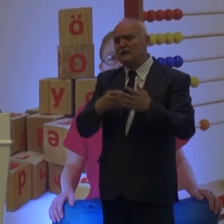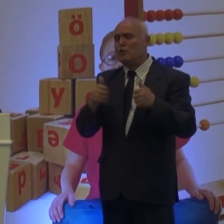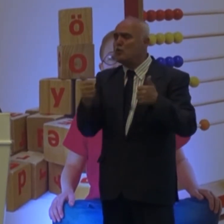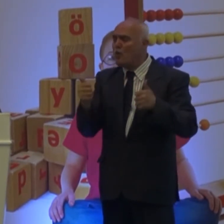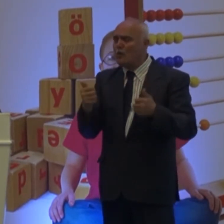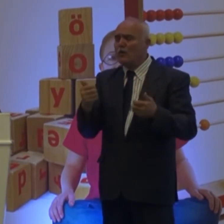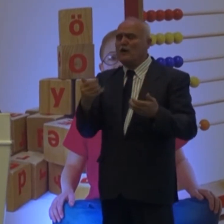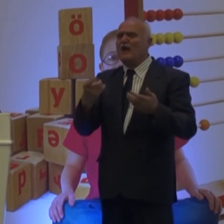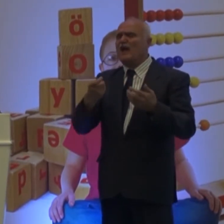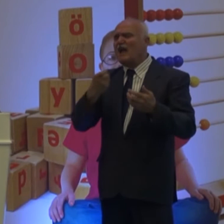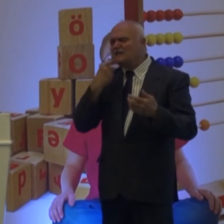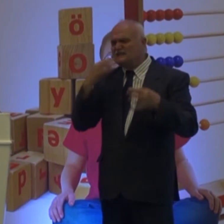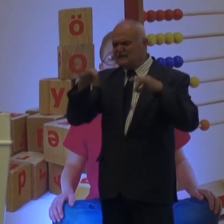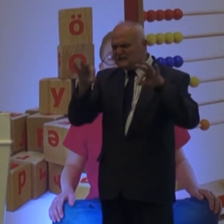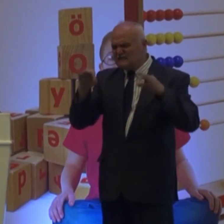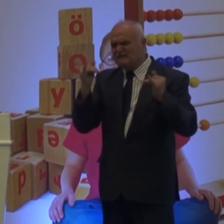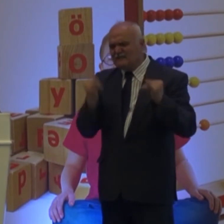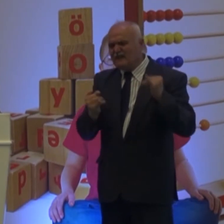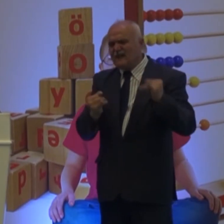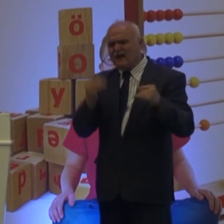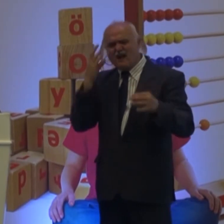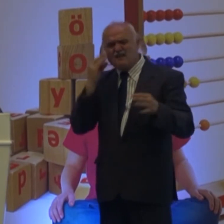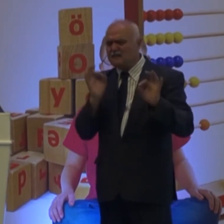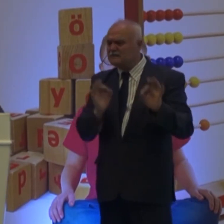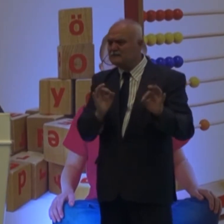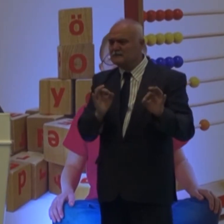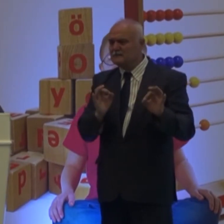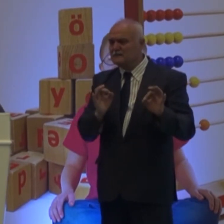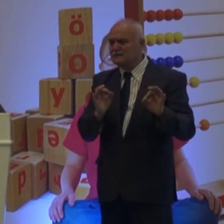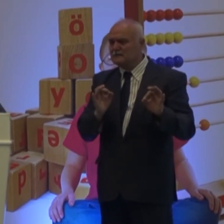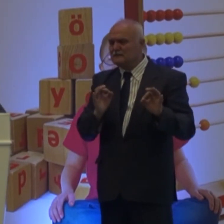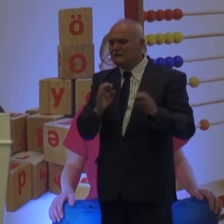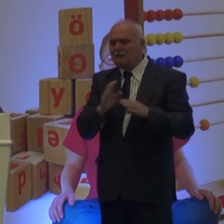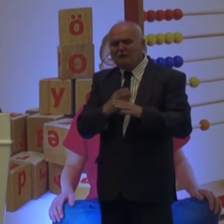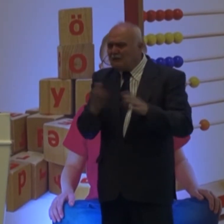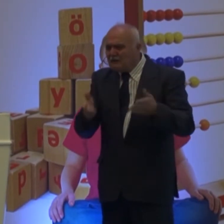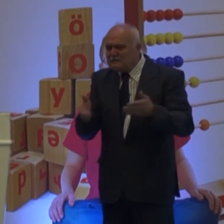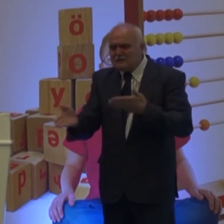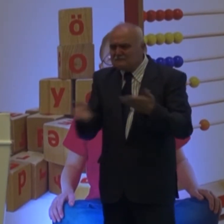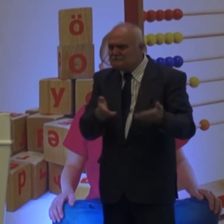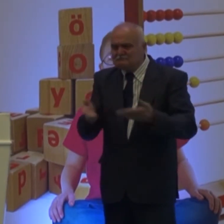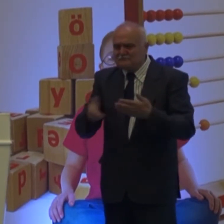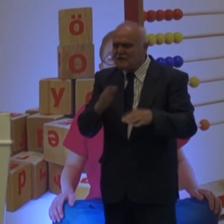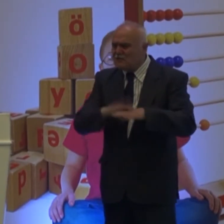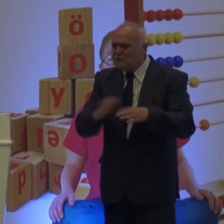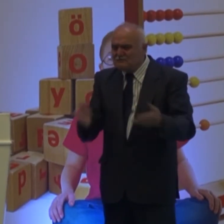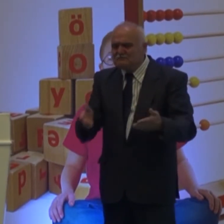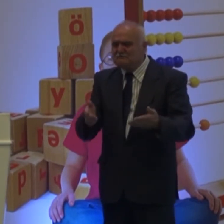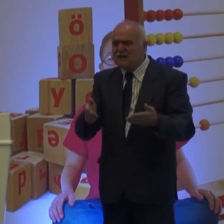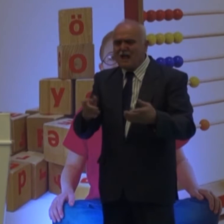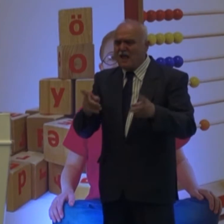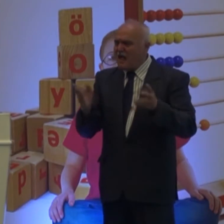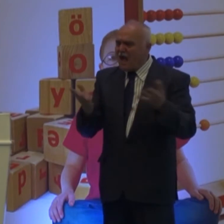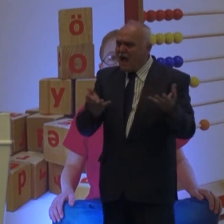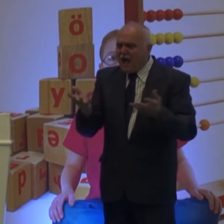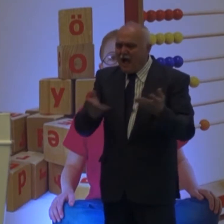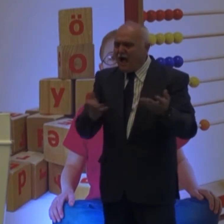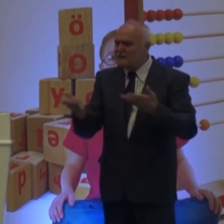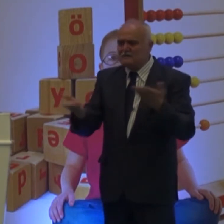yok ya da çok eski, çok anlamsız, ne için ve nerede kullanılabileceğini, hangi